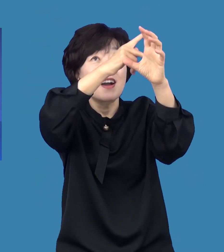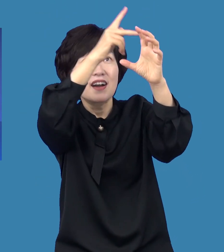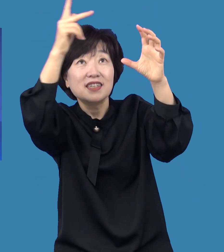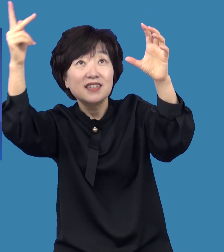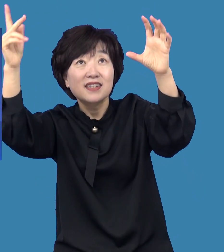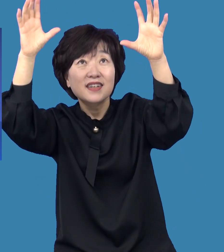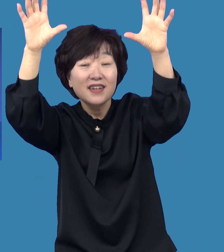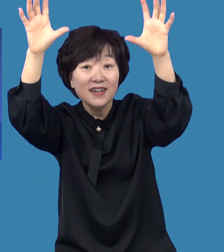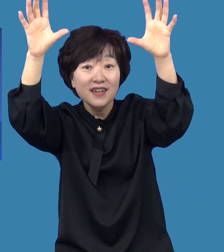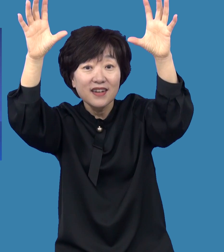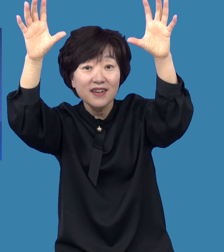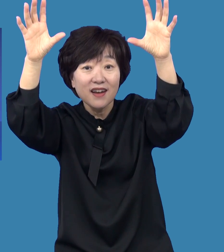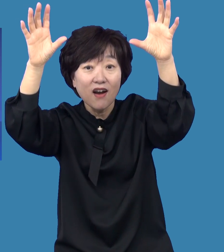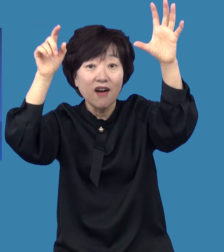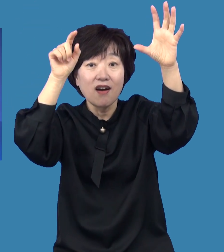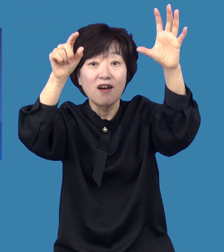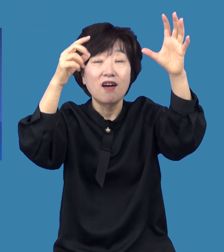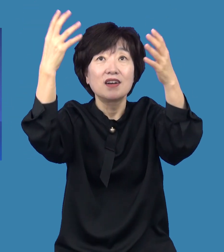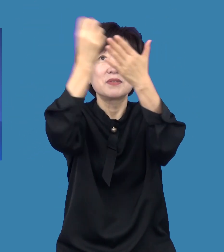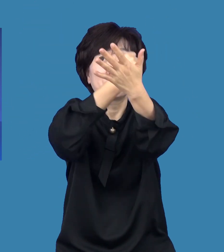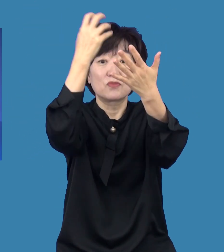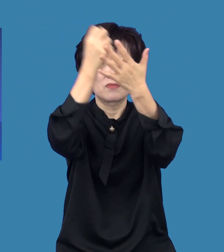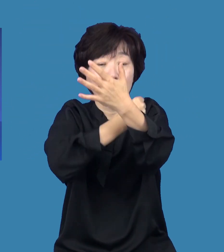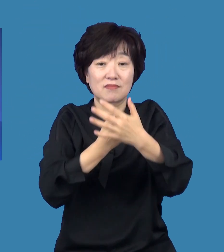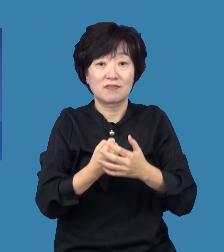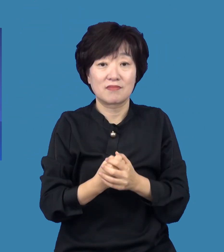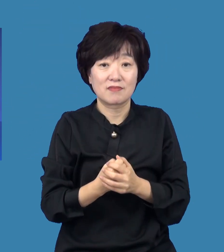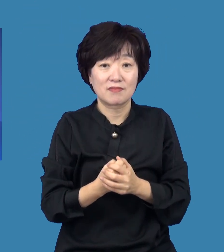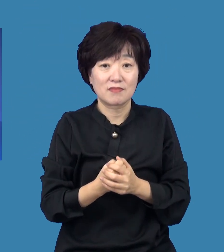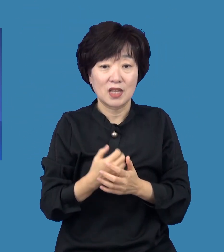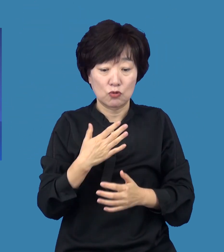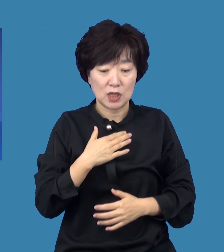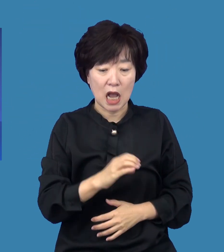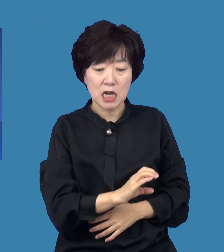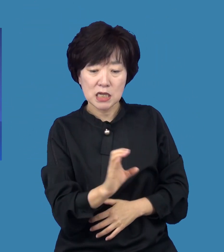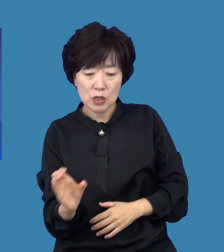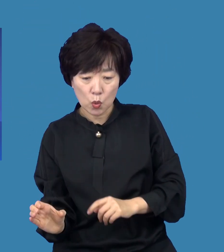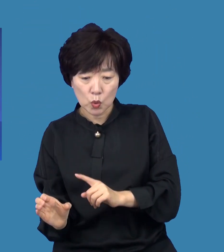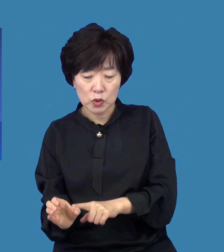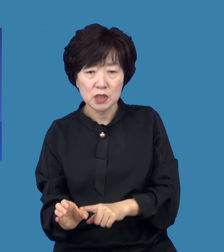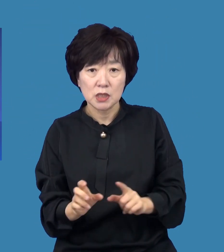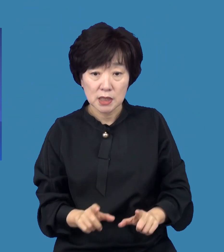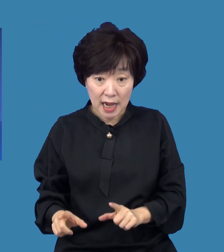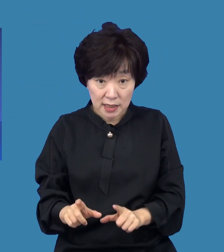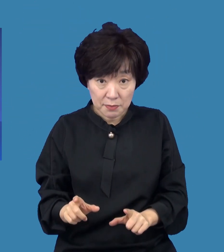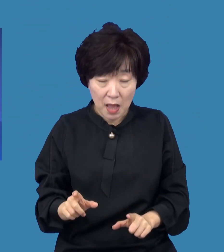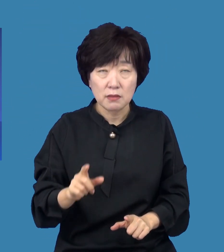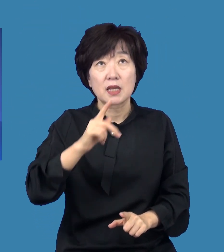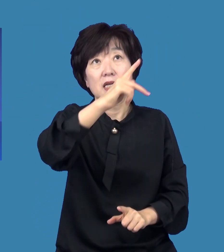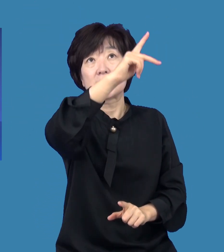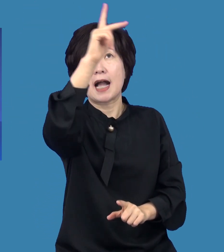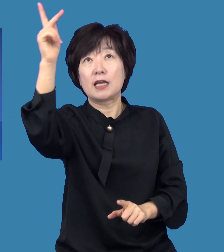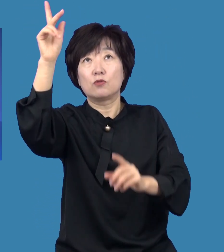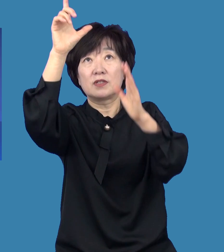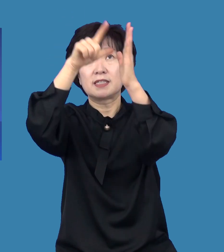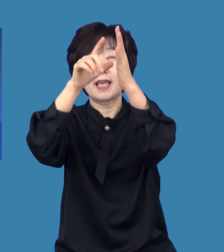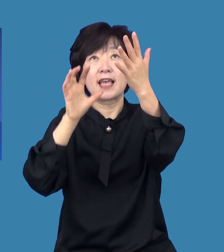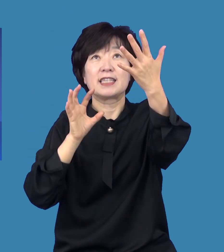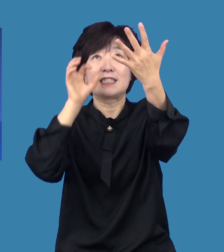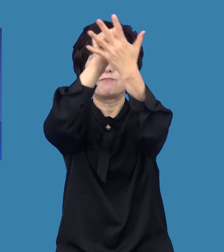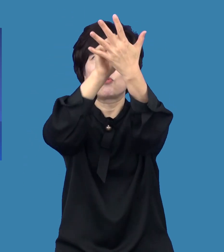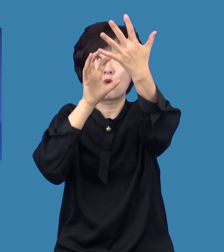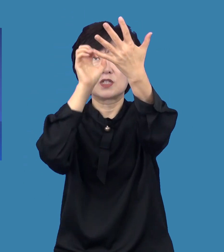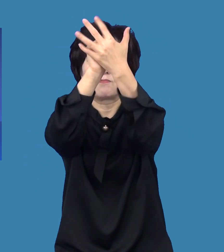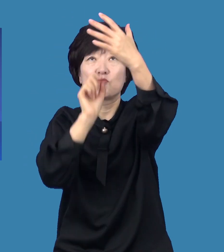침노를 당한다는 거예요. 네, 그러니까 비록 우리가 크로노스 시공간 안에 살지만 카이로스 시공간 안으로 침노에 들어갈 수 있다는 거예요. 그